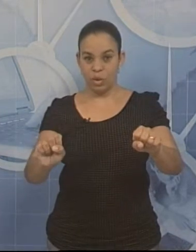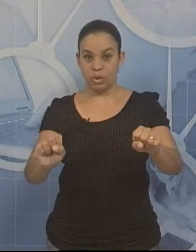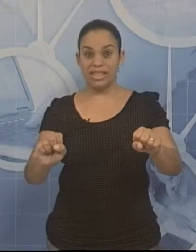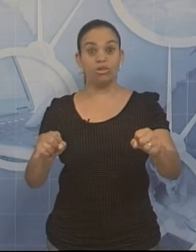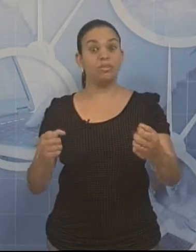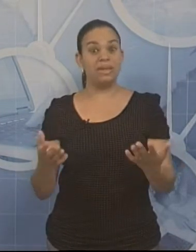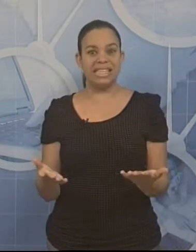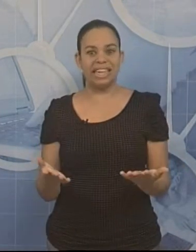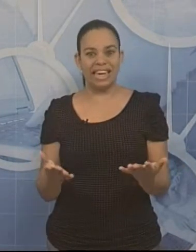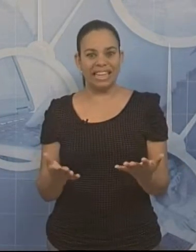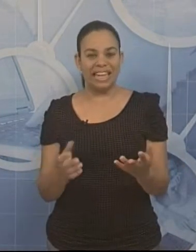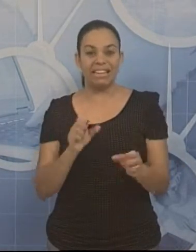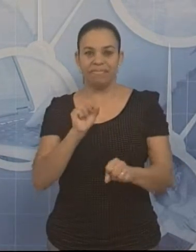o sinal de bicicleta